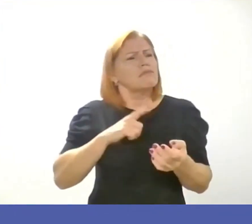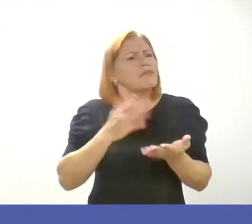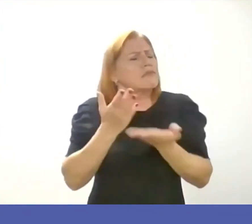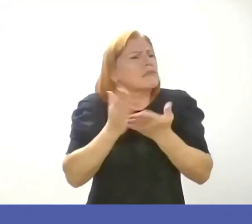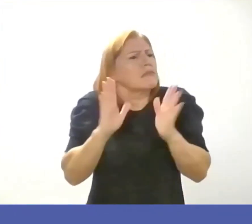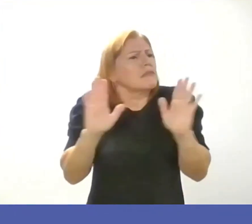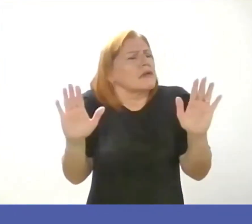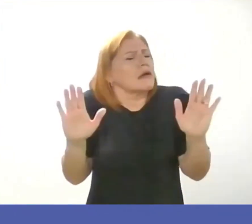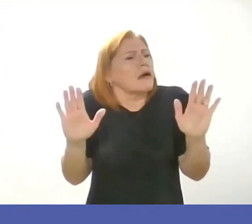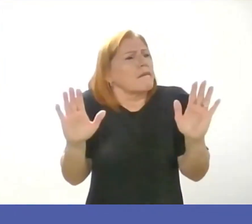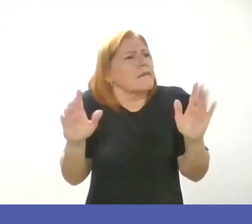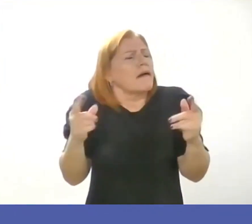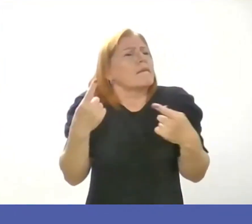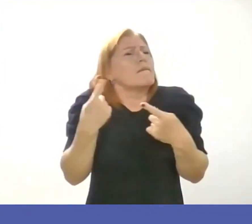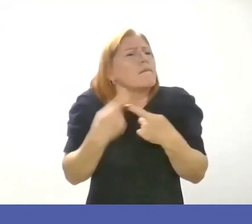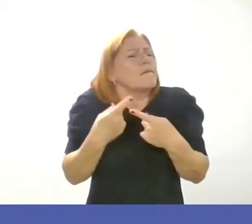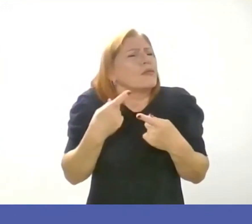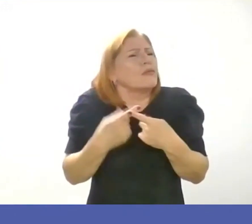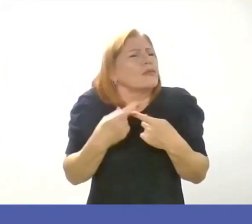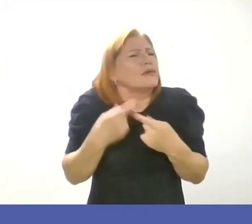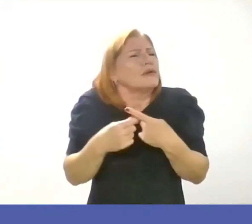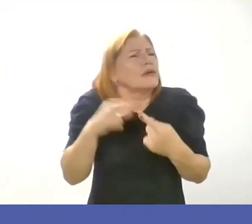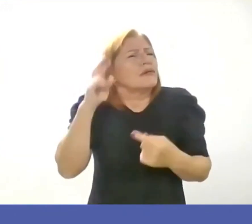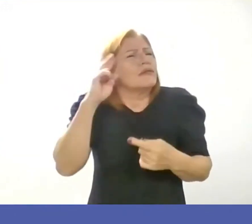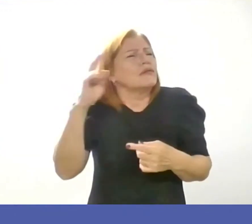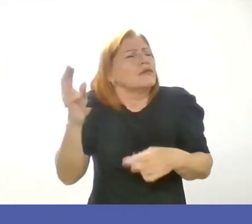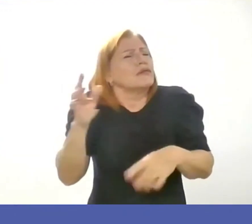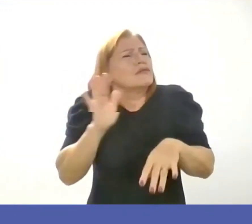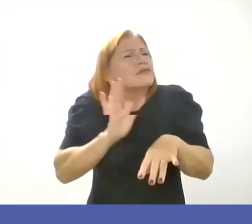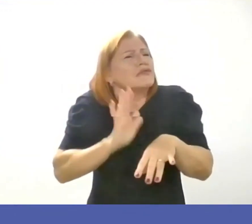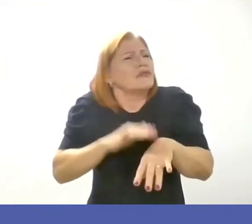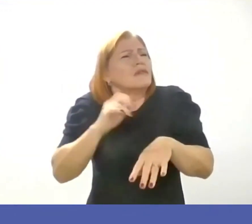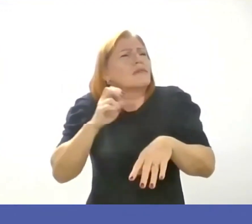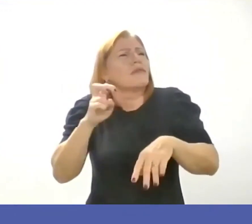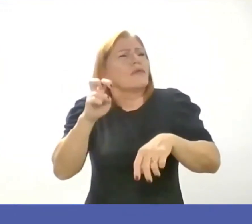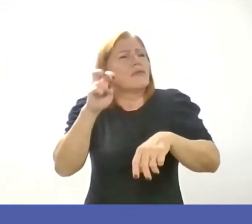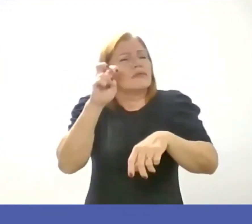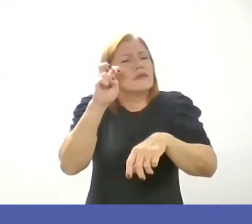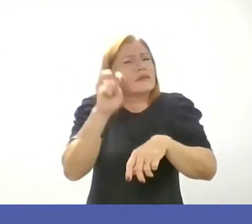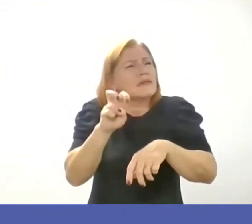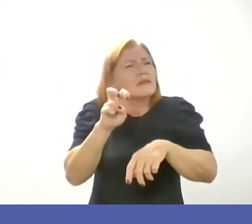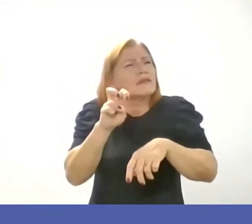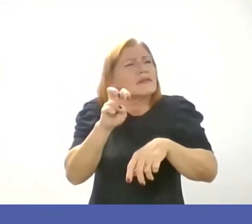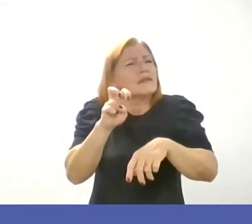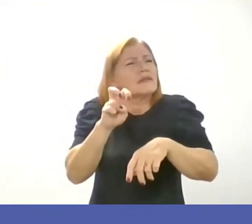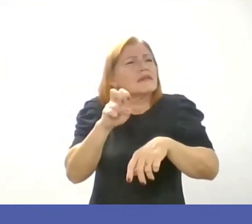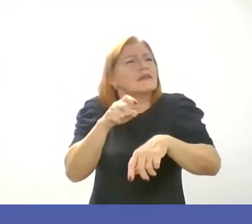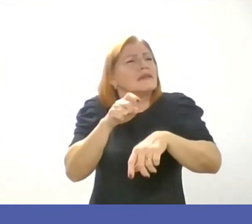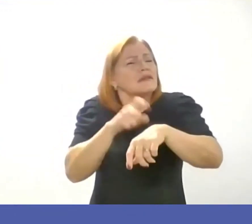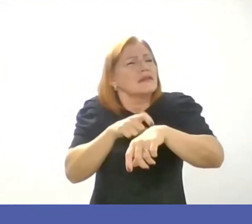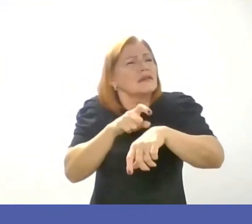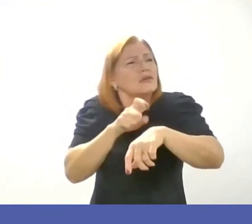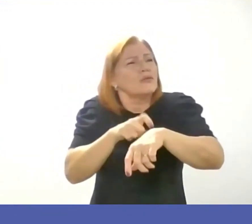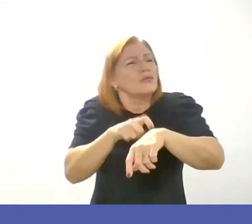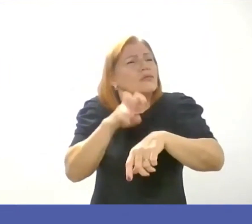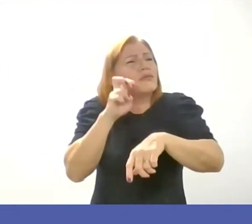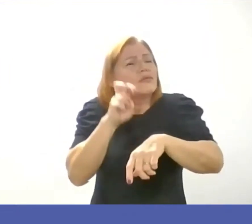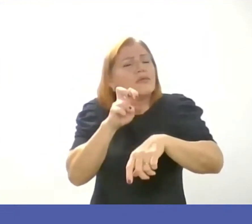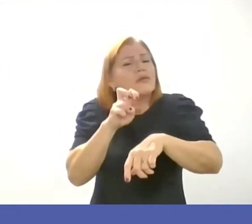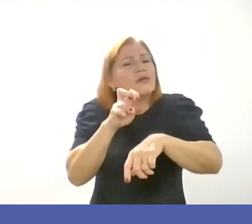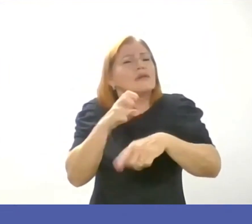Por que o Senhor foi chamar os das 5 horas da tarde? Perdeu, né,